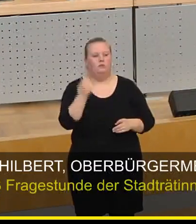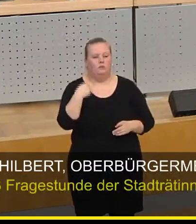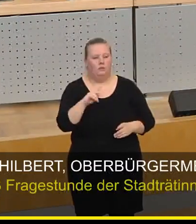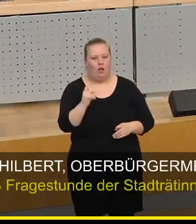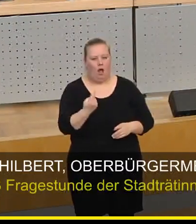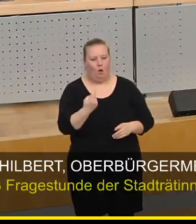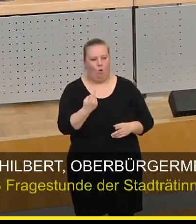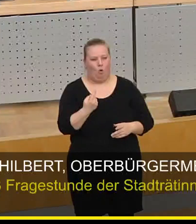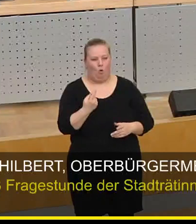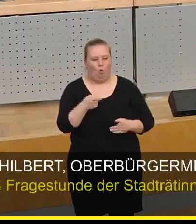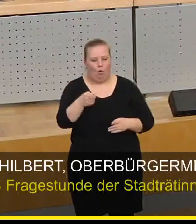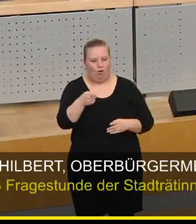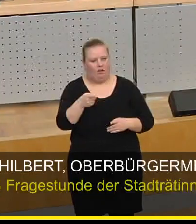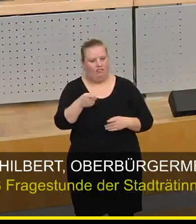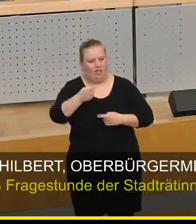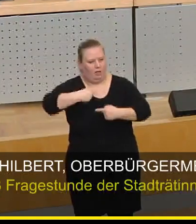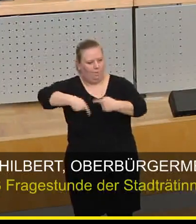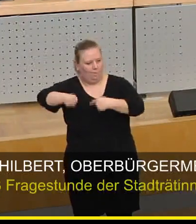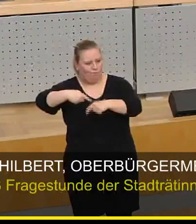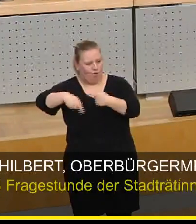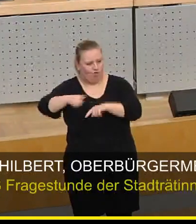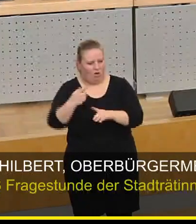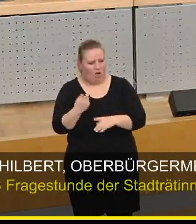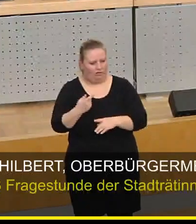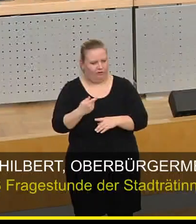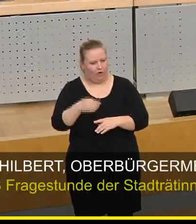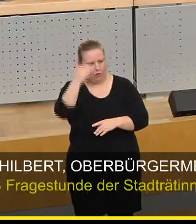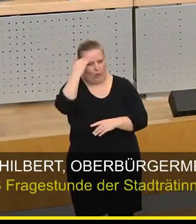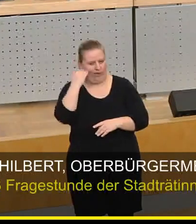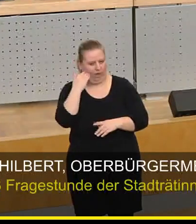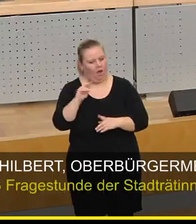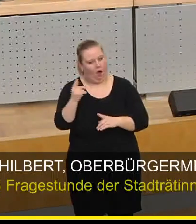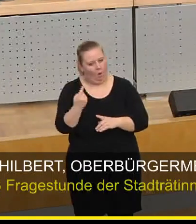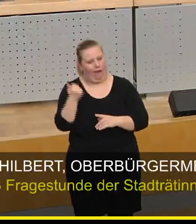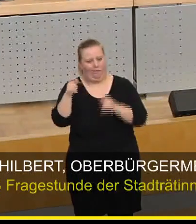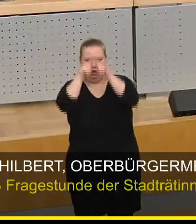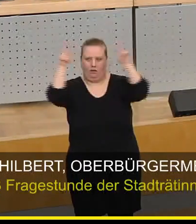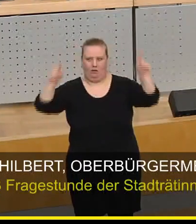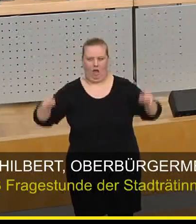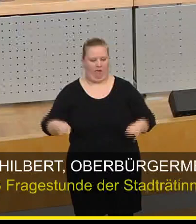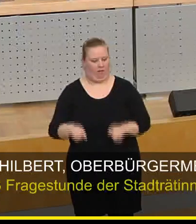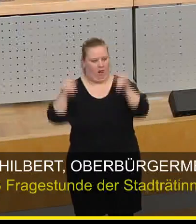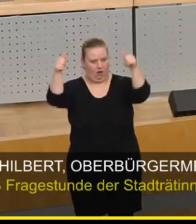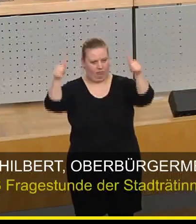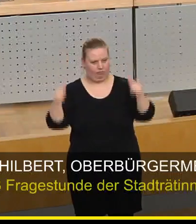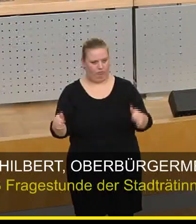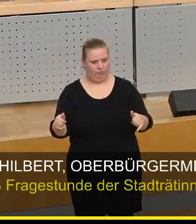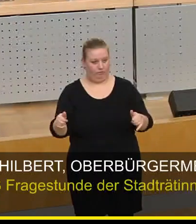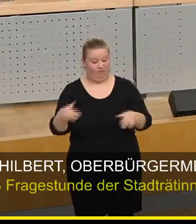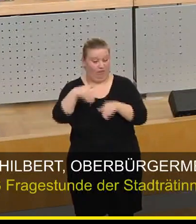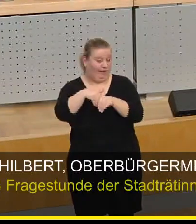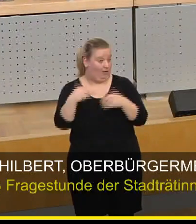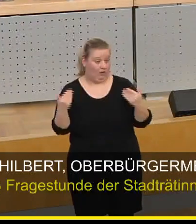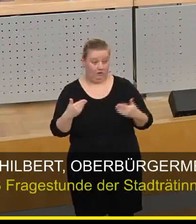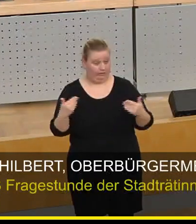mit der Botschaft der Republik Korea ist eine Tafel angebracht worden, die nichts anderes